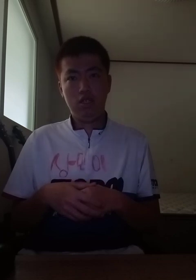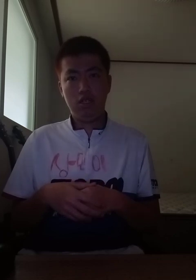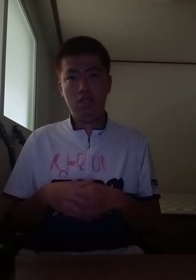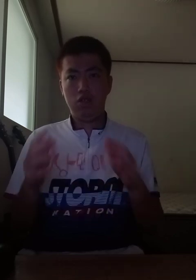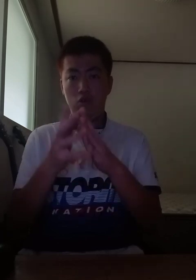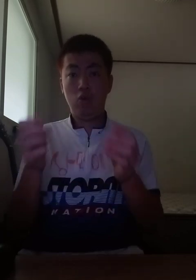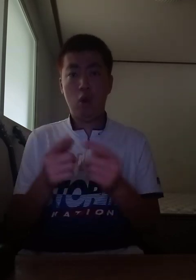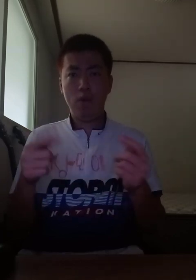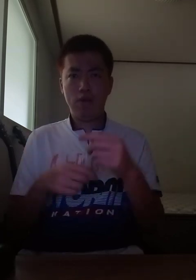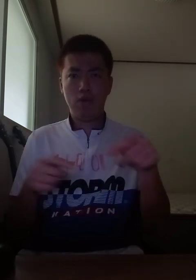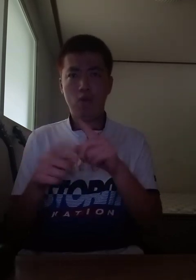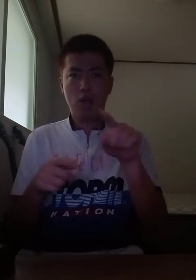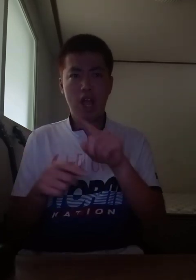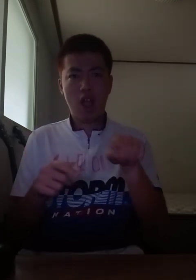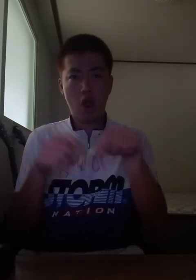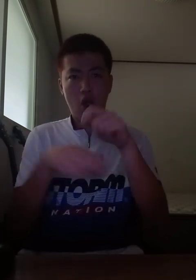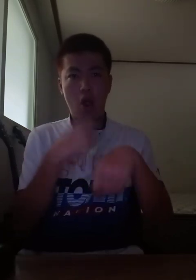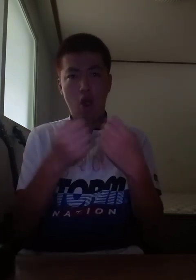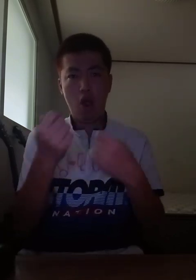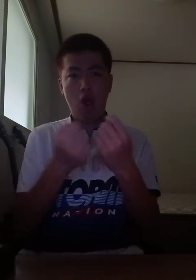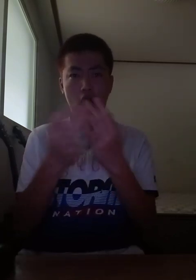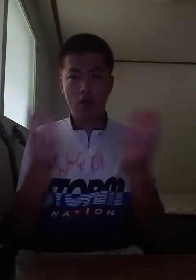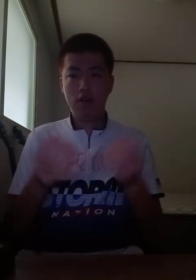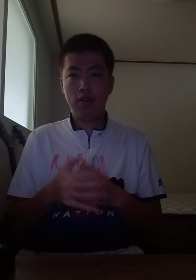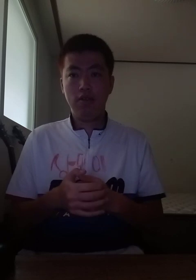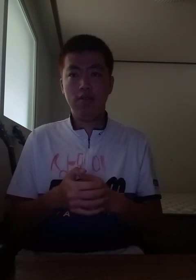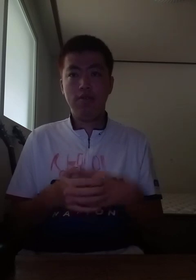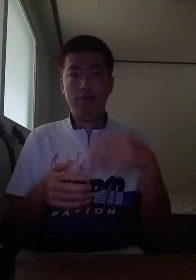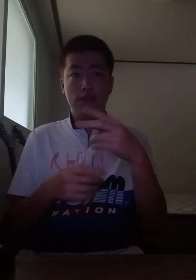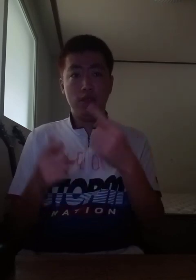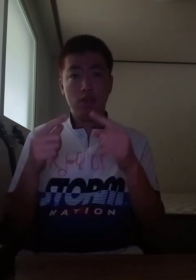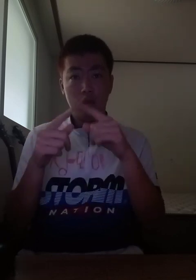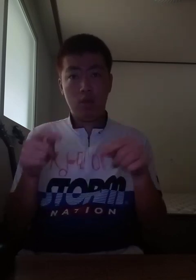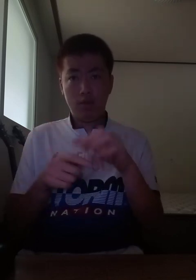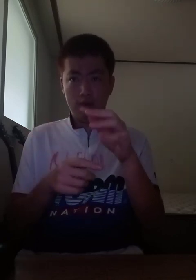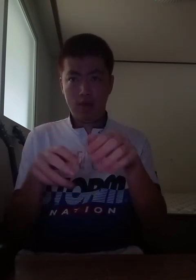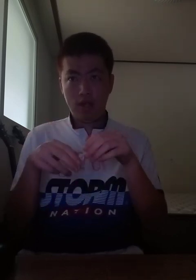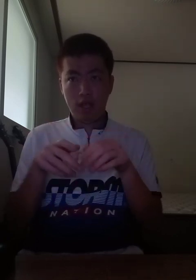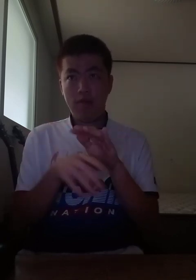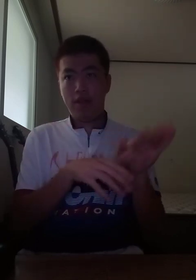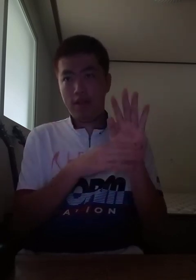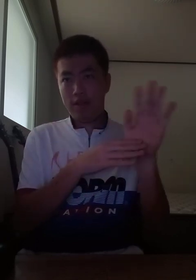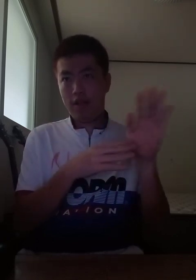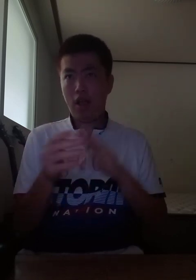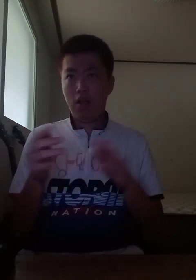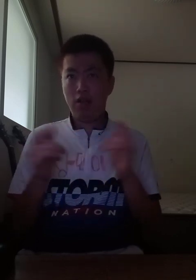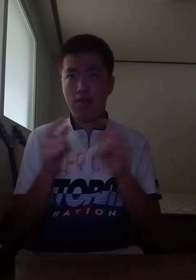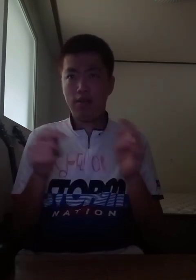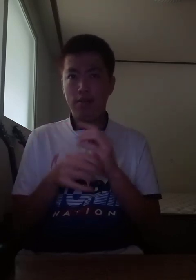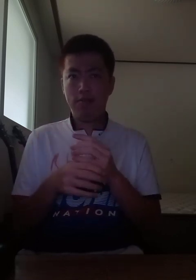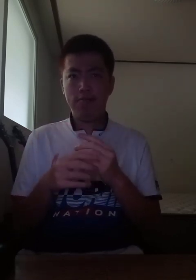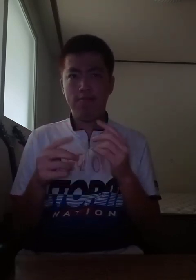서울시가 얼마 전부터 공공자전거를 운영하고 있습니다. 이용료를 내고 빌려 타는 방식인데 편리하긴 하지만 좀